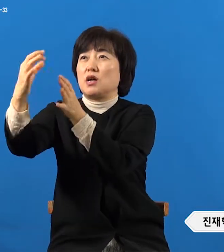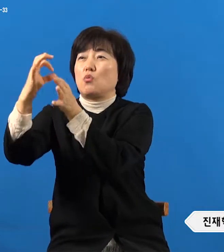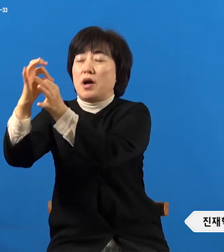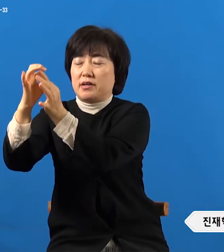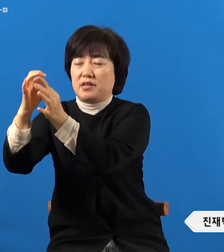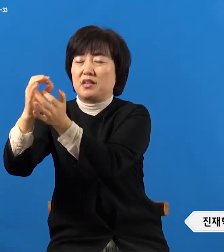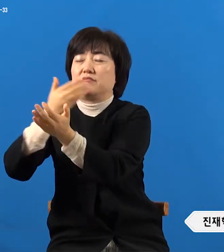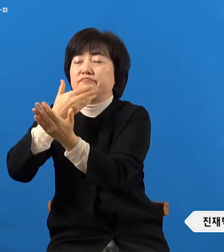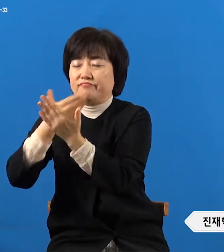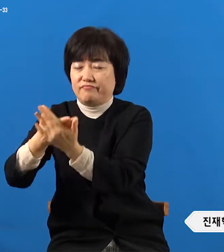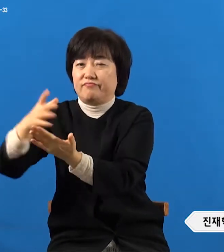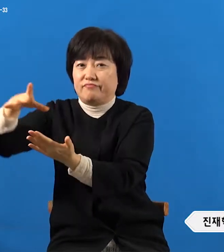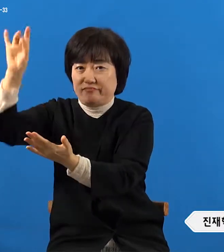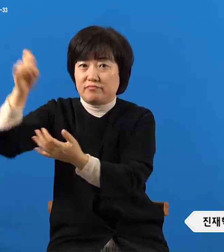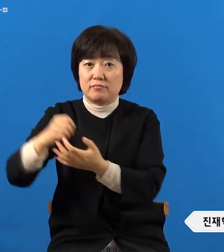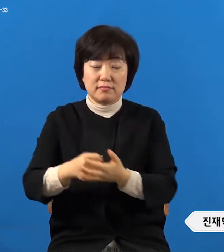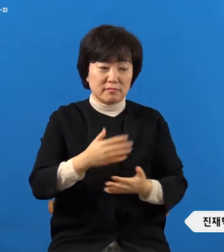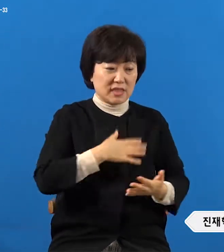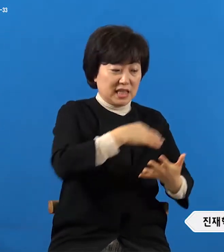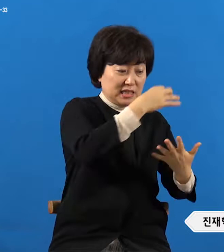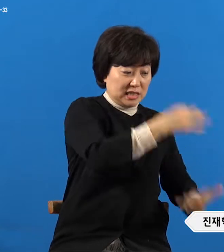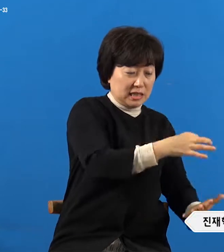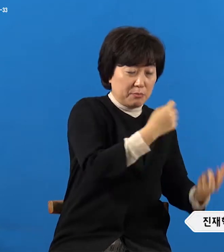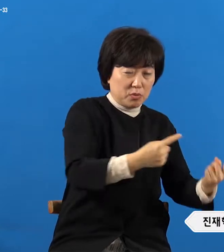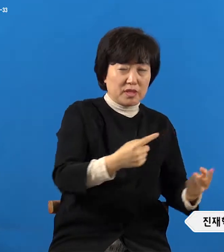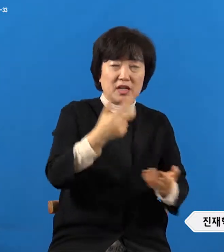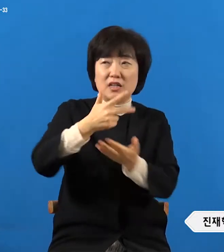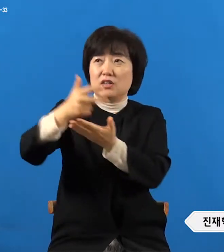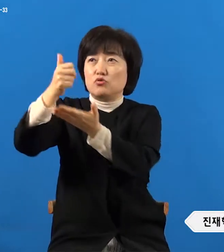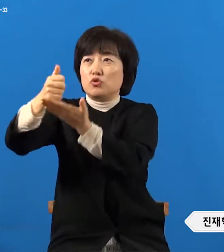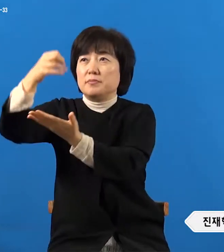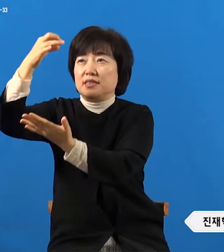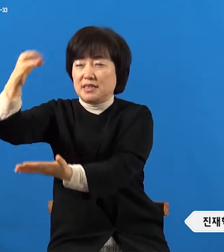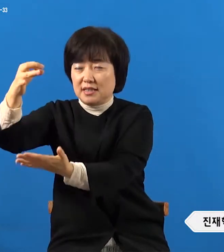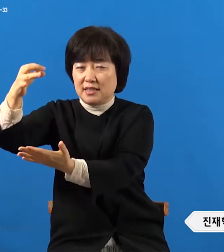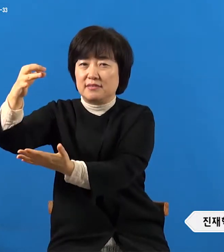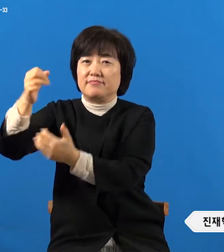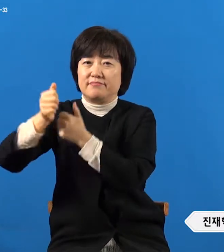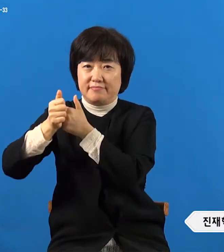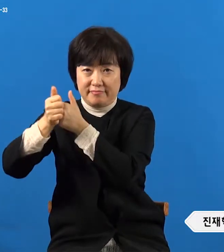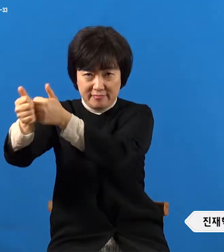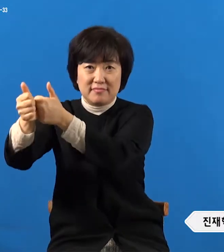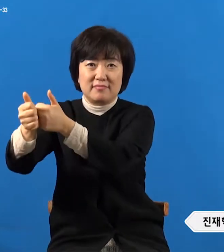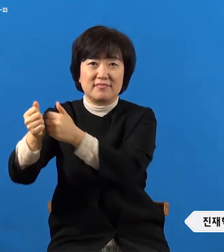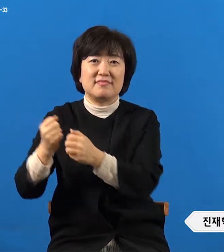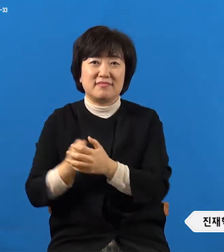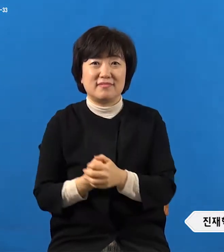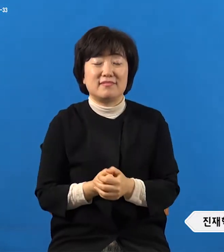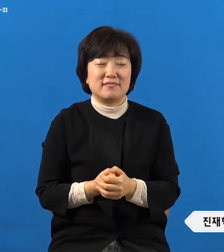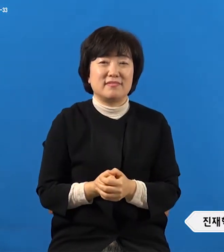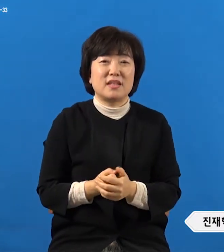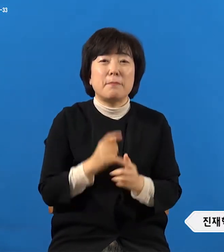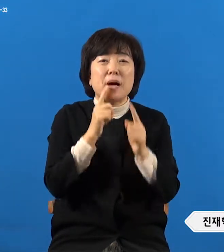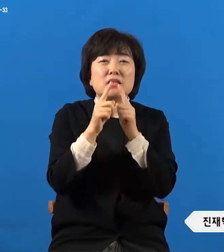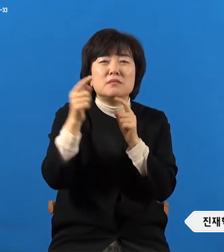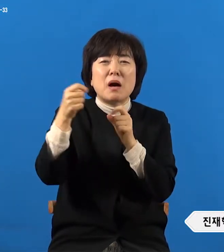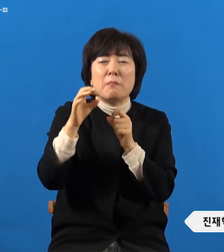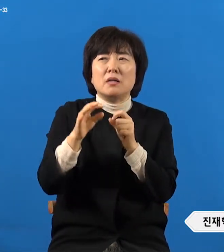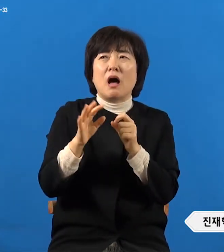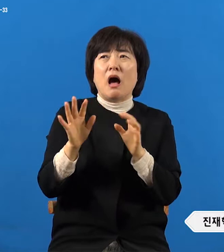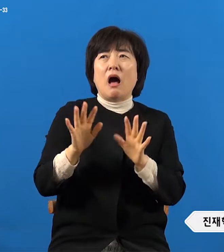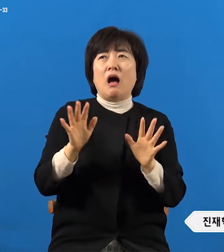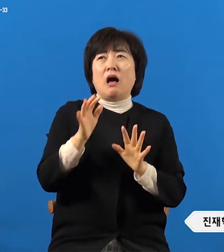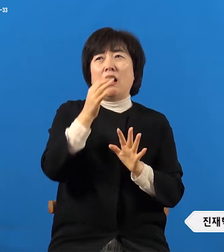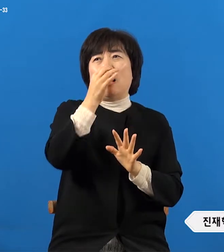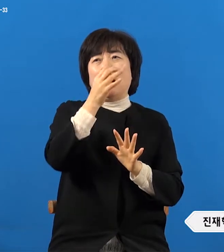모든 소유를 버리지 아니하면 능히 내 제자가 되지 못하리라. 오늘 이 말씀 앞에서